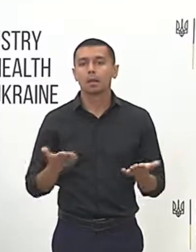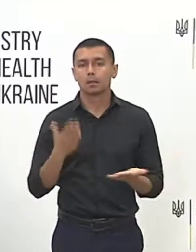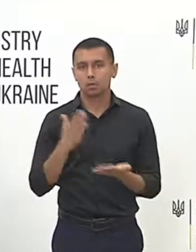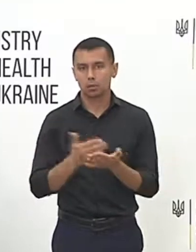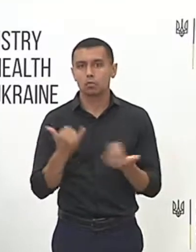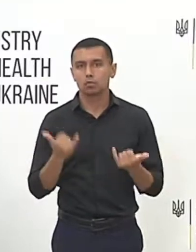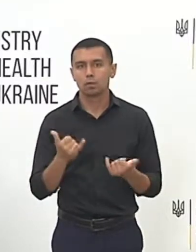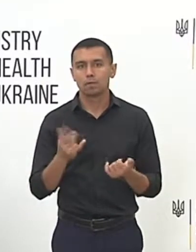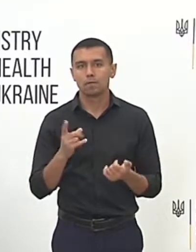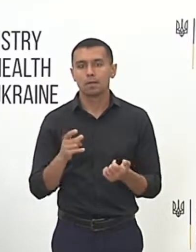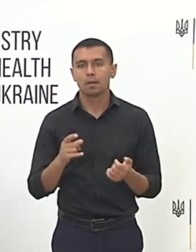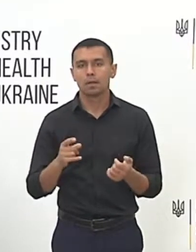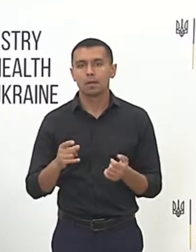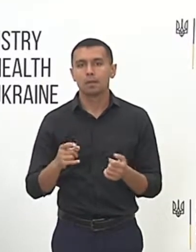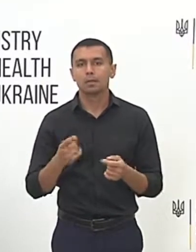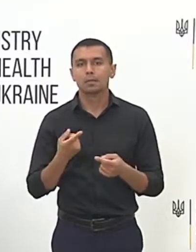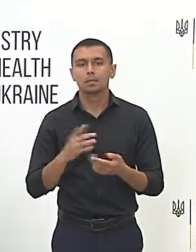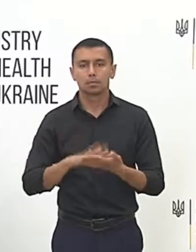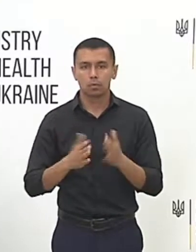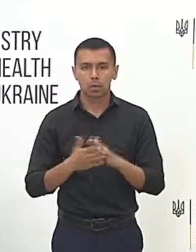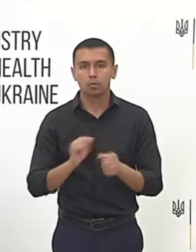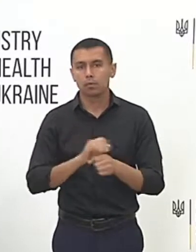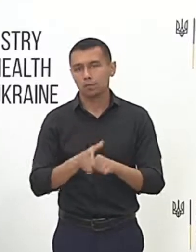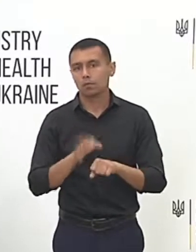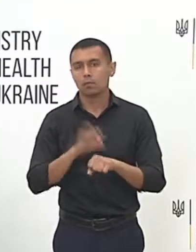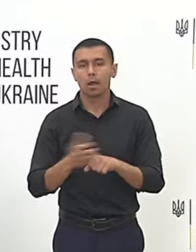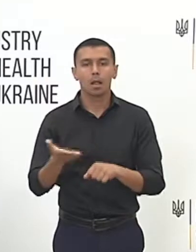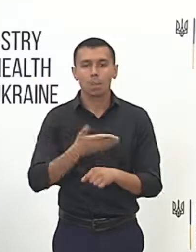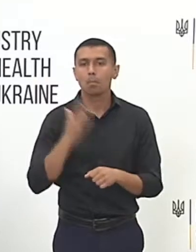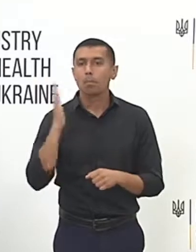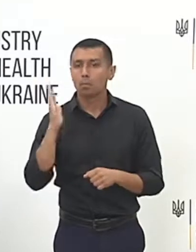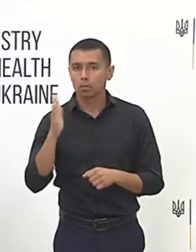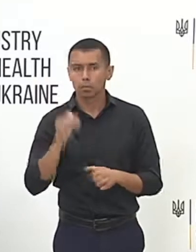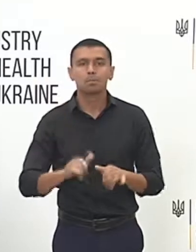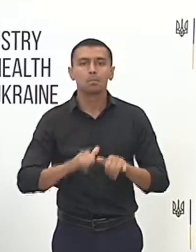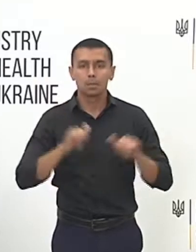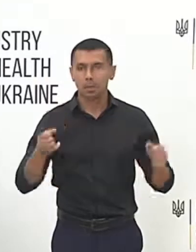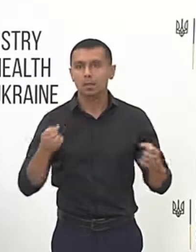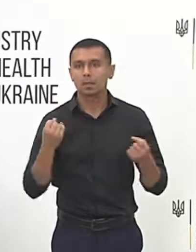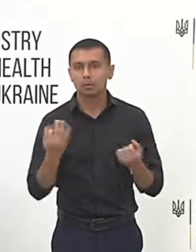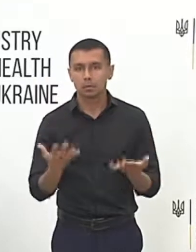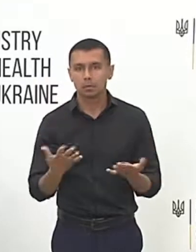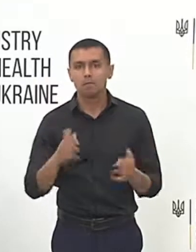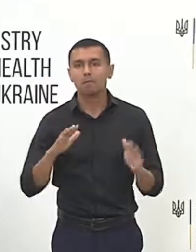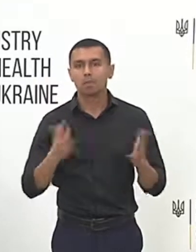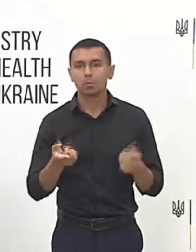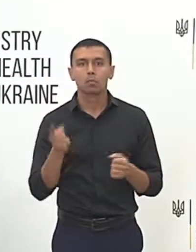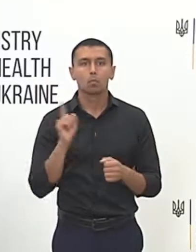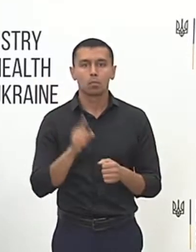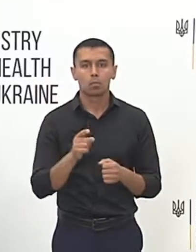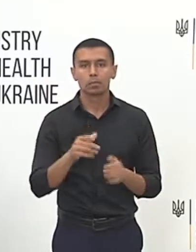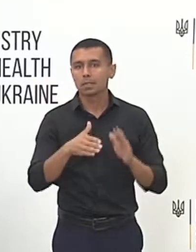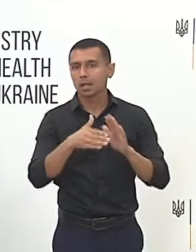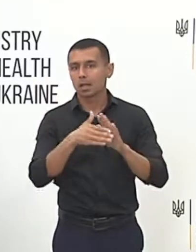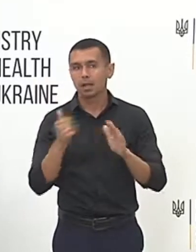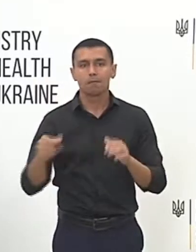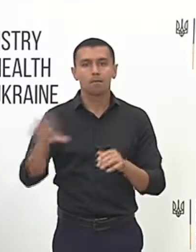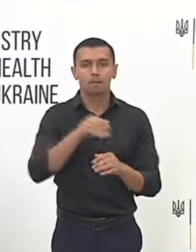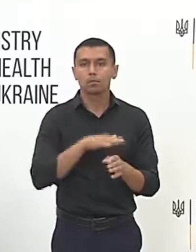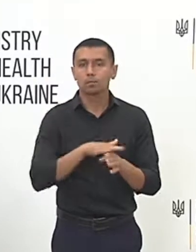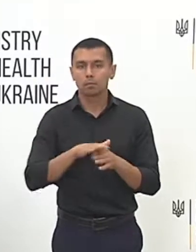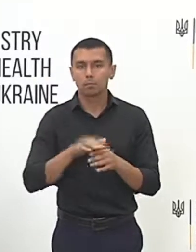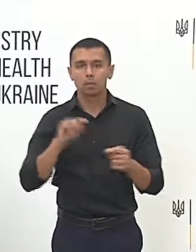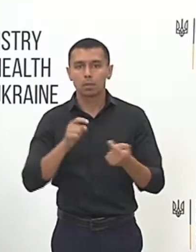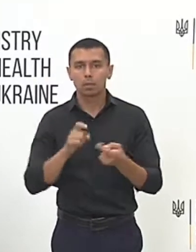є сьогодні в епідситуації коронавірусної хвороби, але ми прогнозуємо збільшення кількості випадків, тому закликаємо всіх